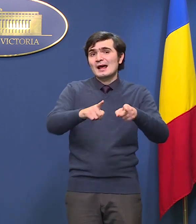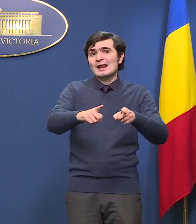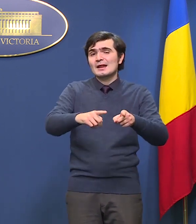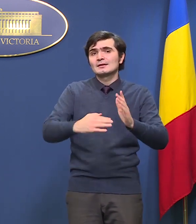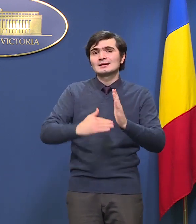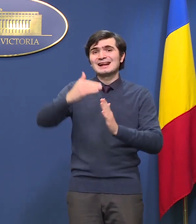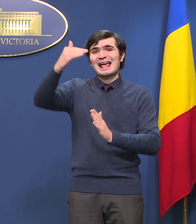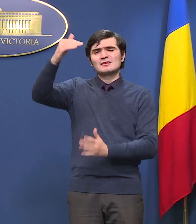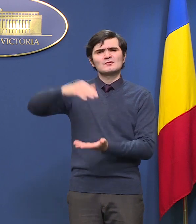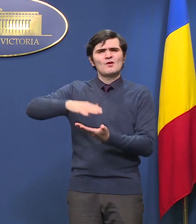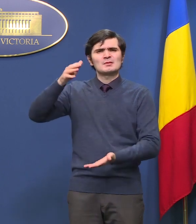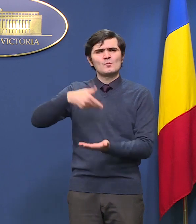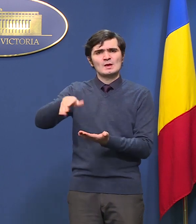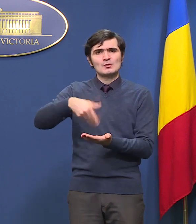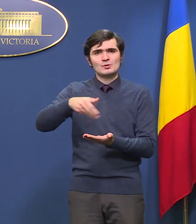mult cheltuielile.